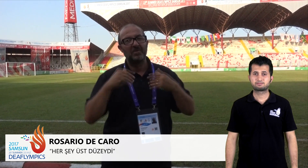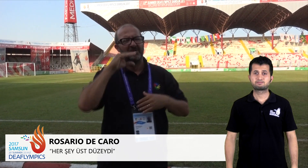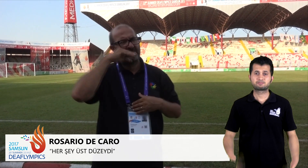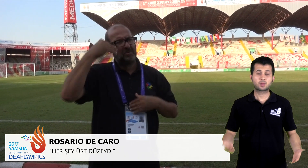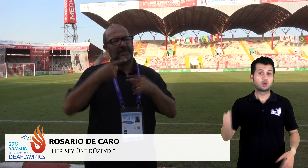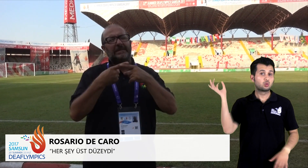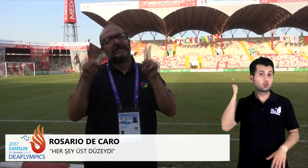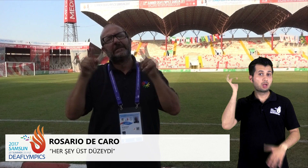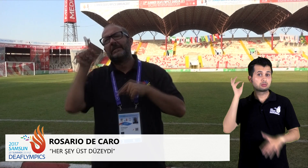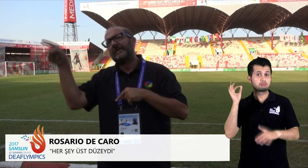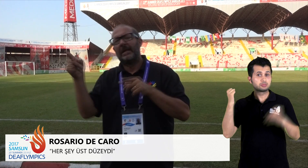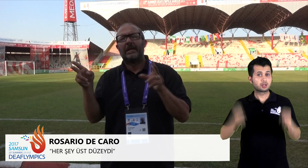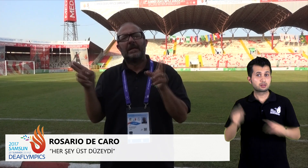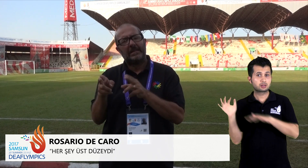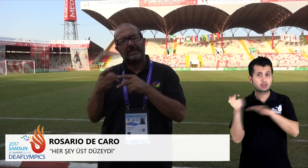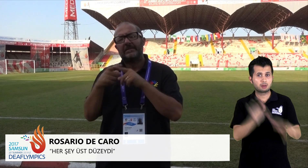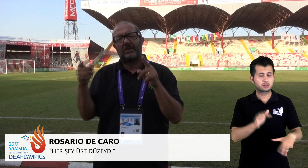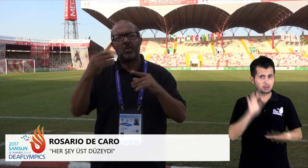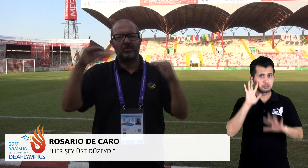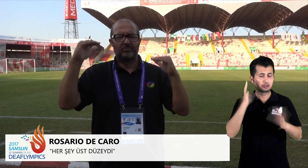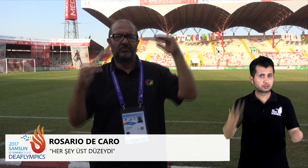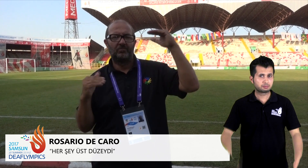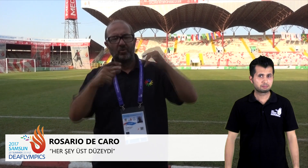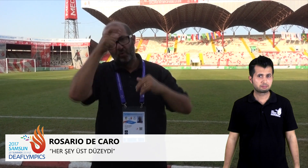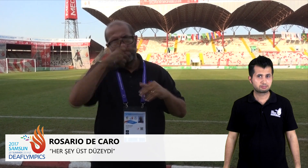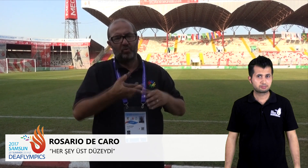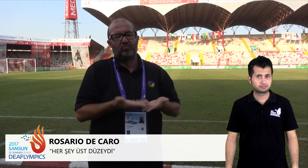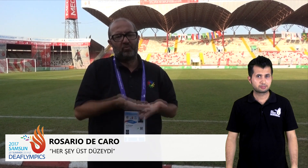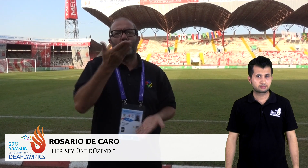Özellikle duyan seyircilerin gelmesine şaşırdım.